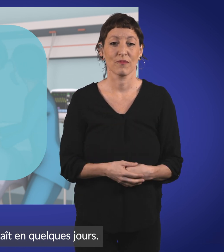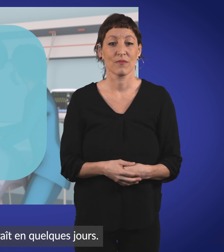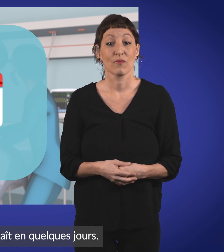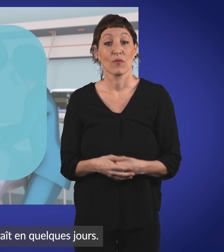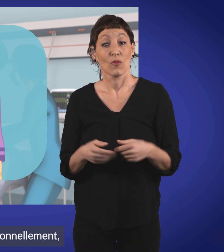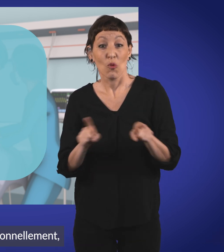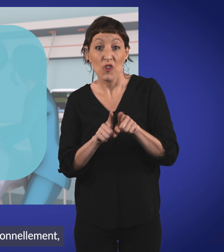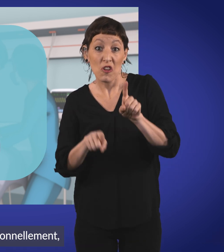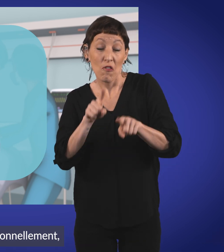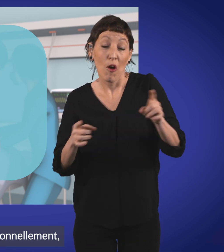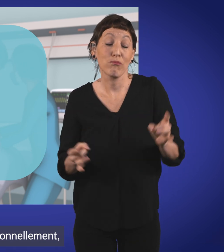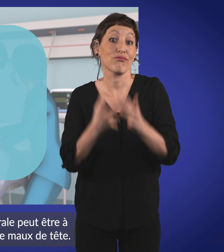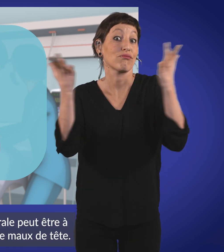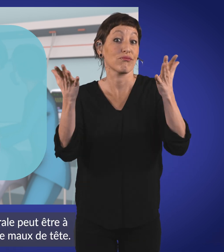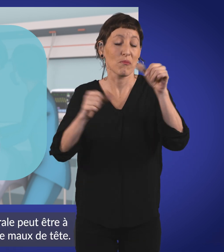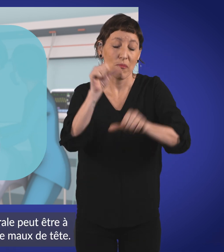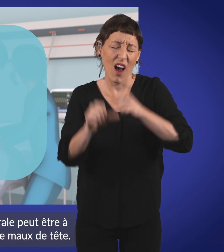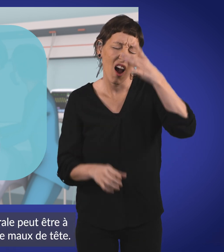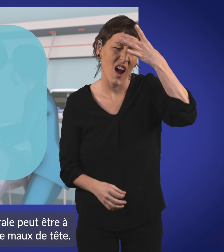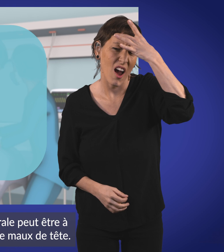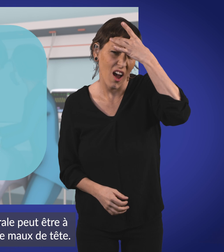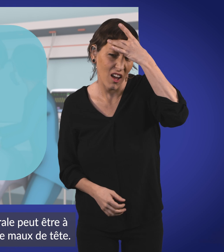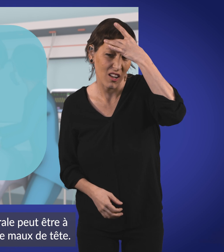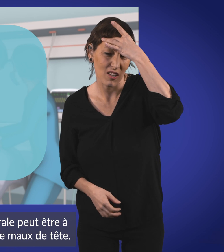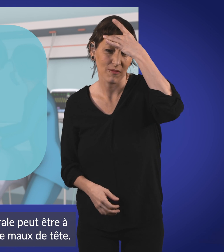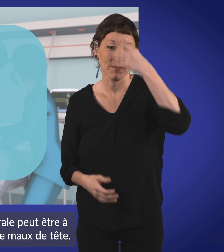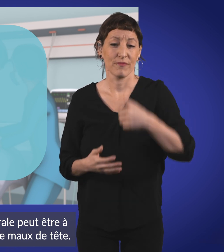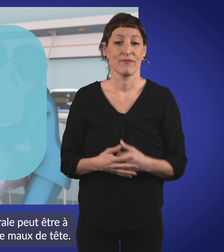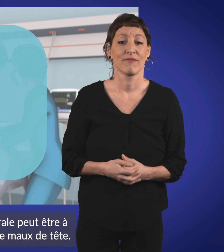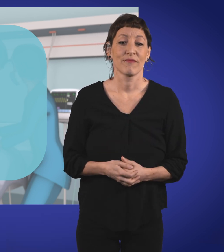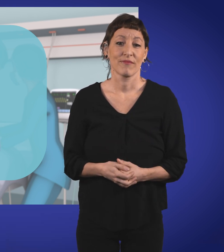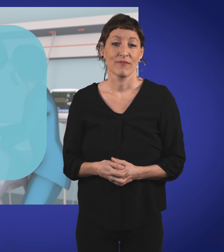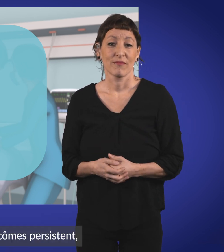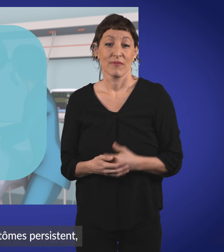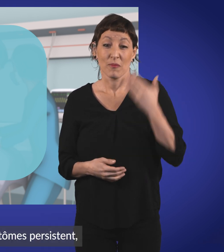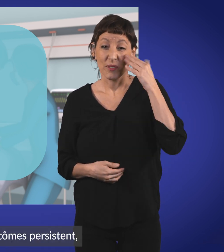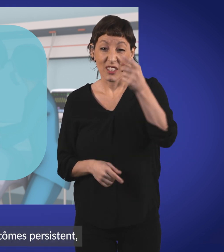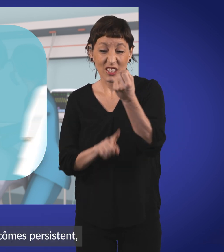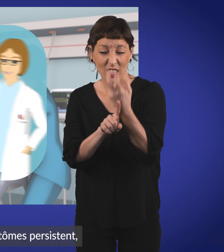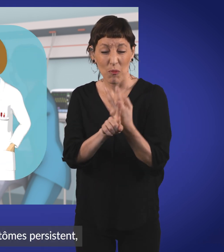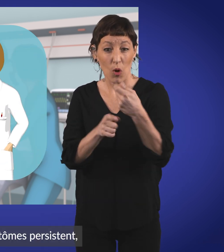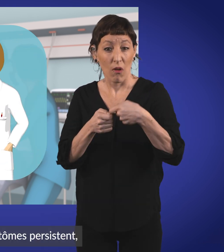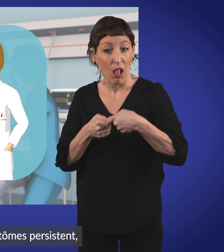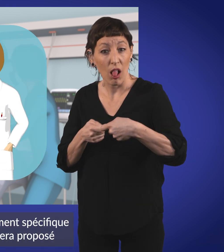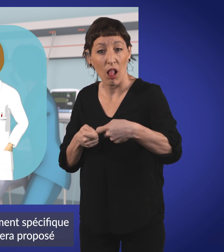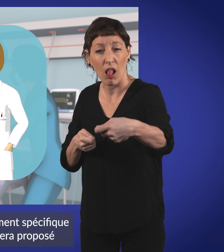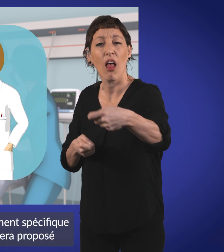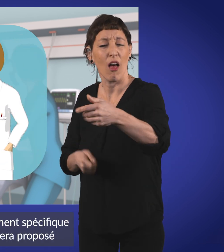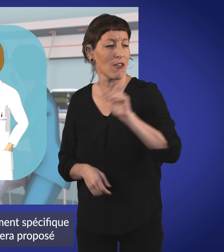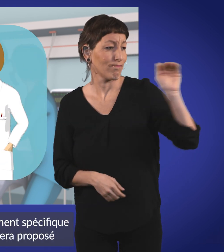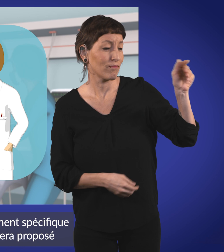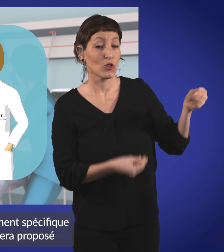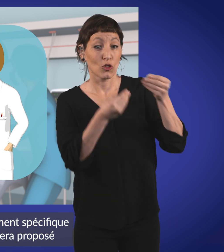jours. Exceptionnellement, la péridurale peut être à l'origine de maux de tête. Si les symptômes persistent, un